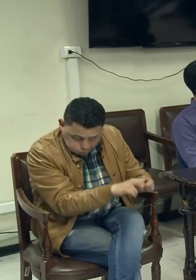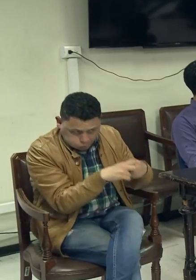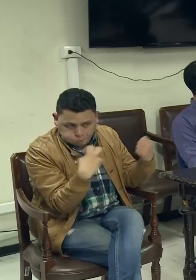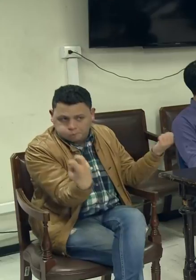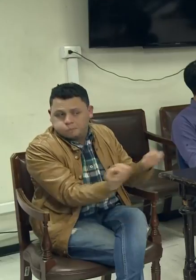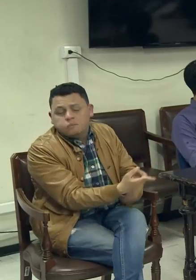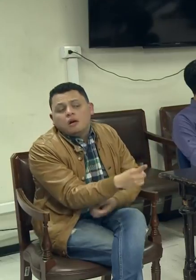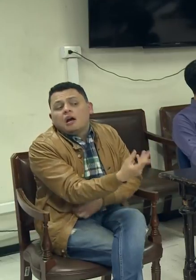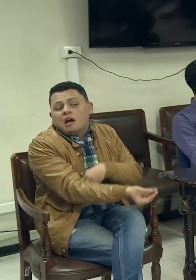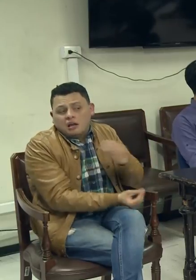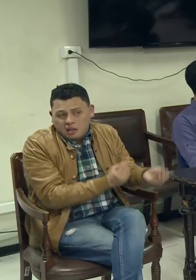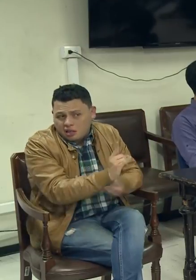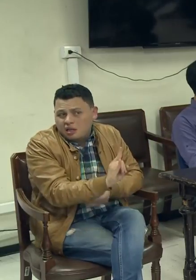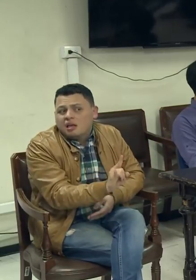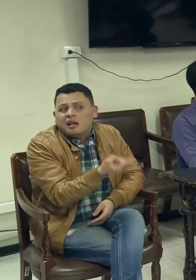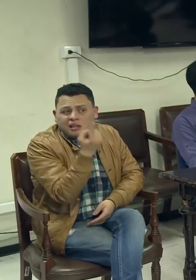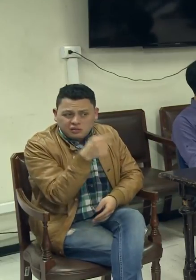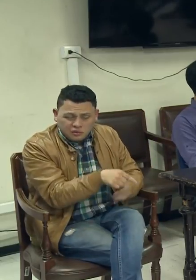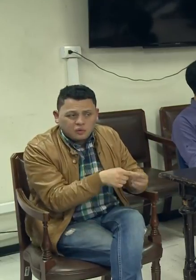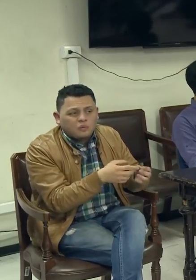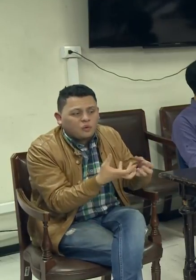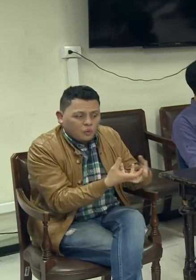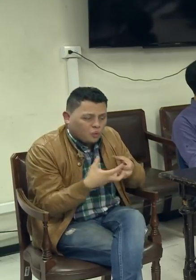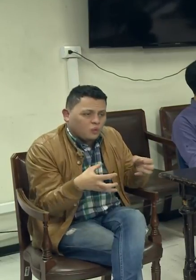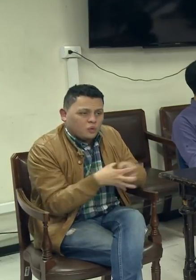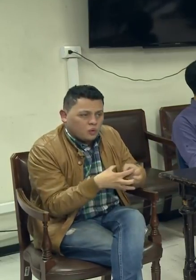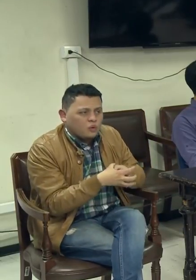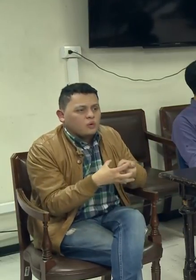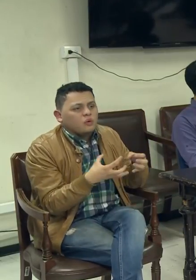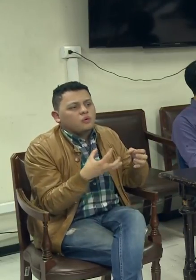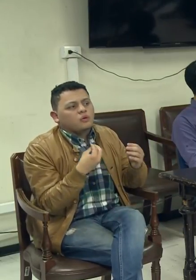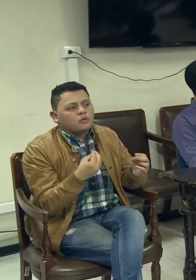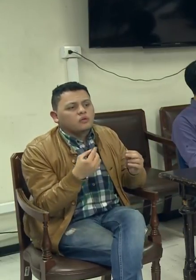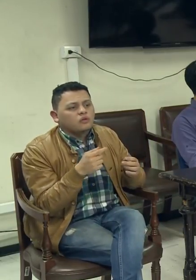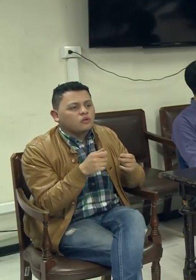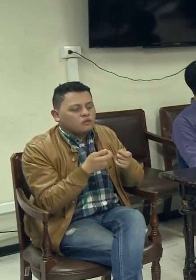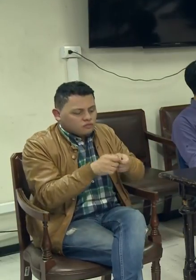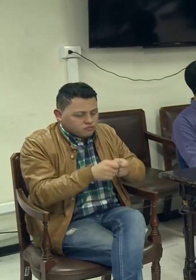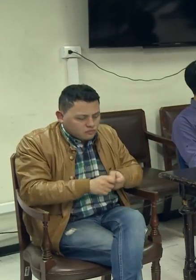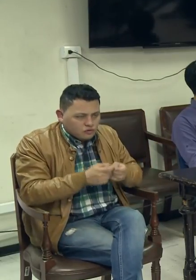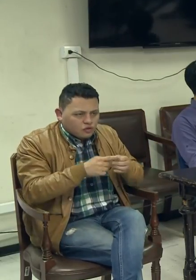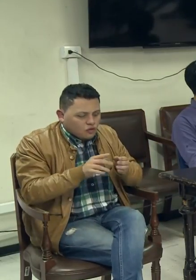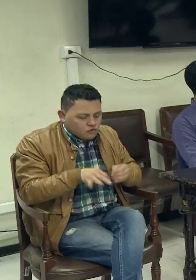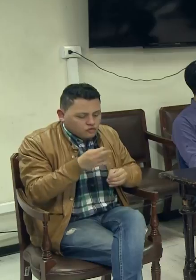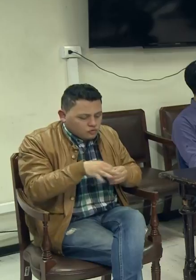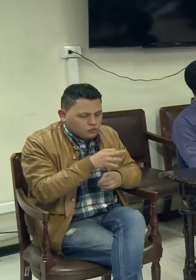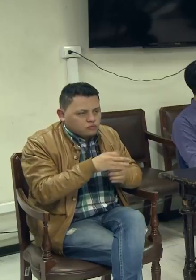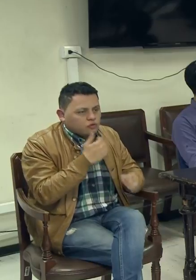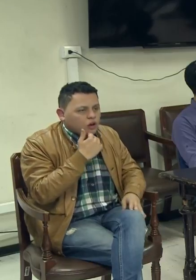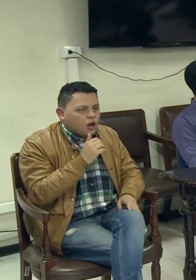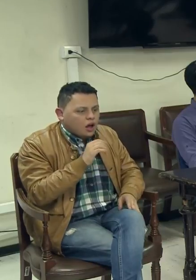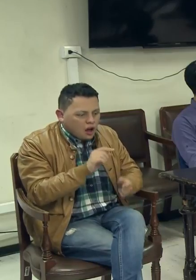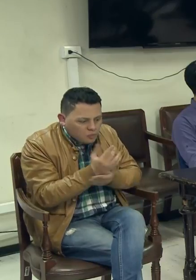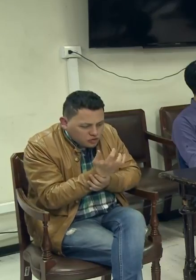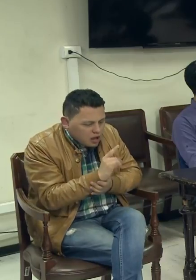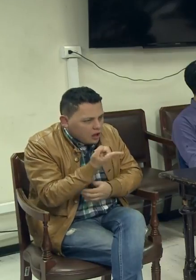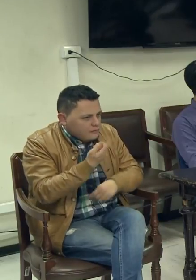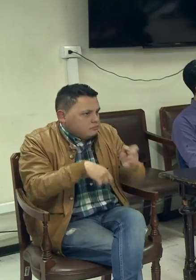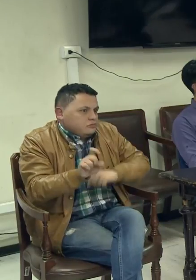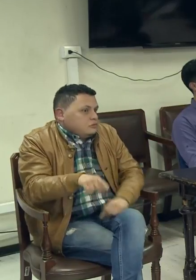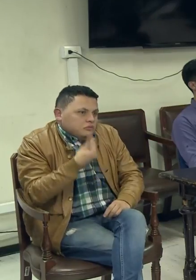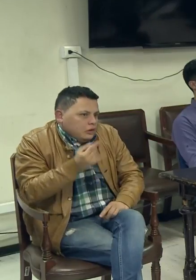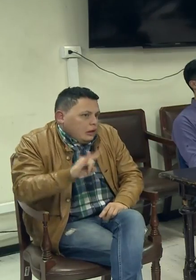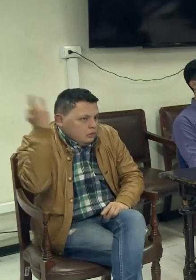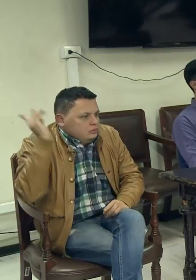que estaban haciendo una cooperativa para coser muñecas, porque deben vender, deben comer de algo.